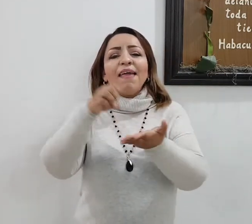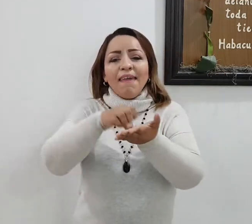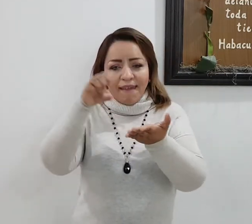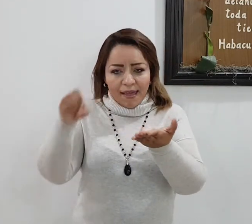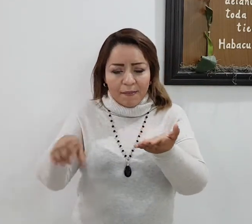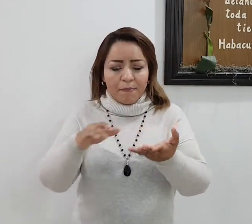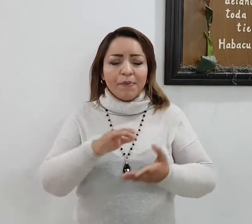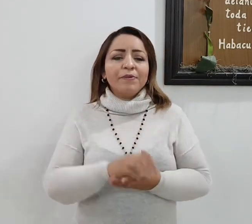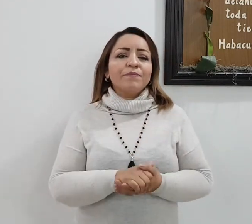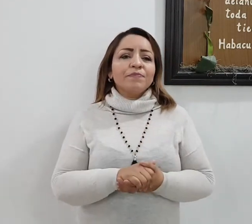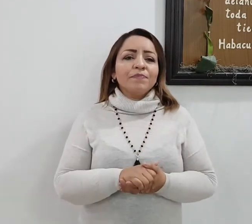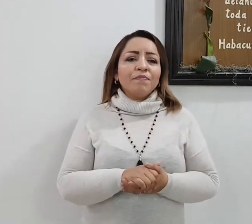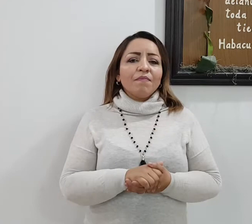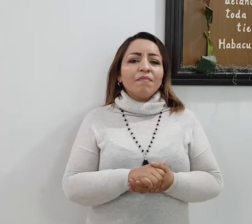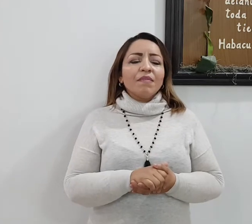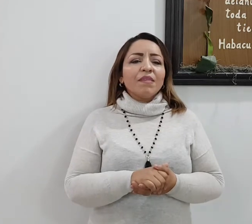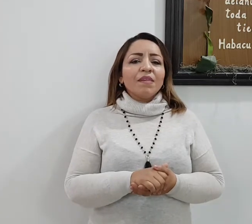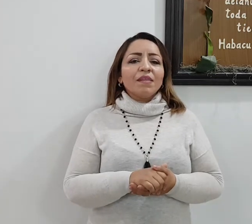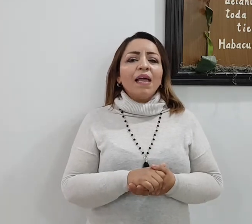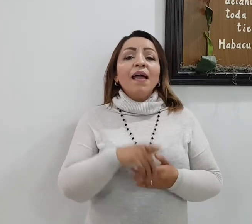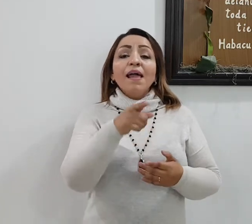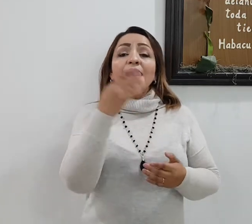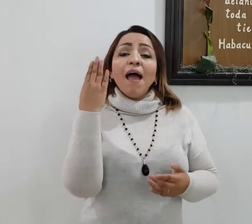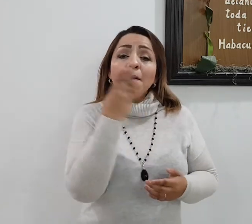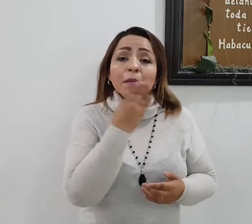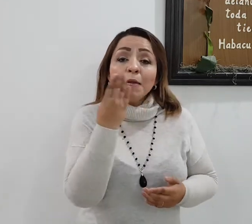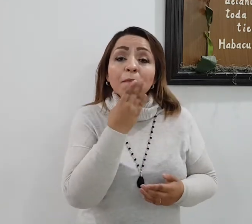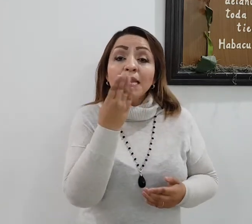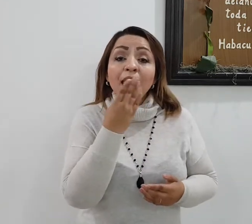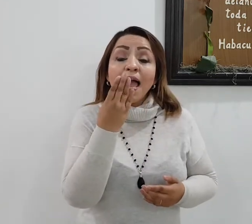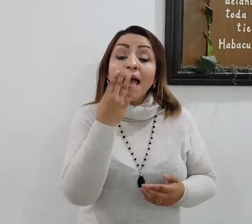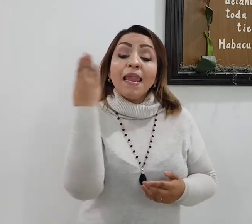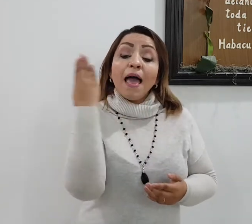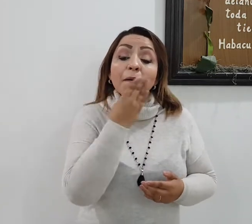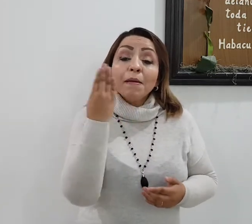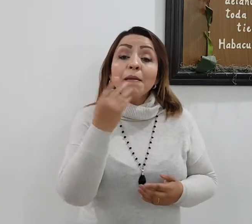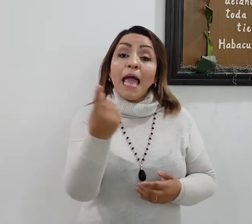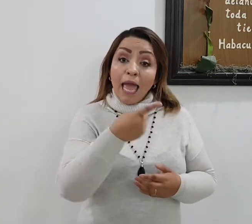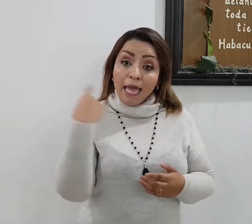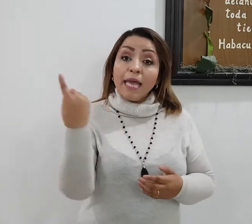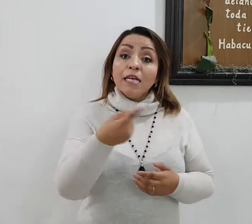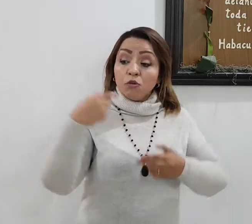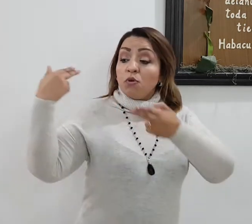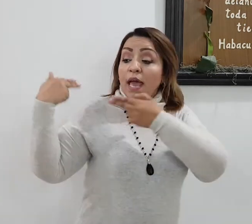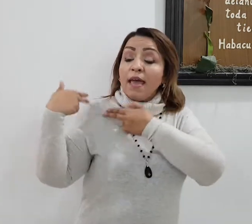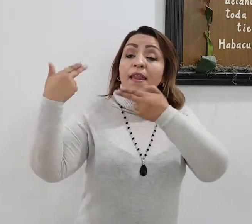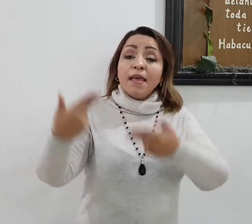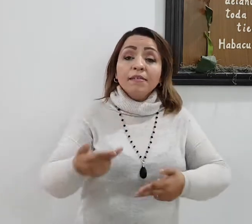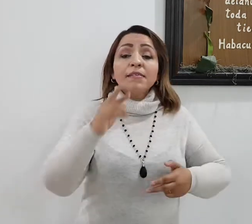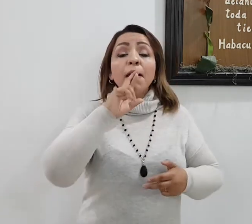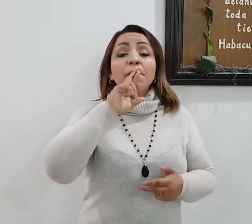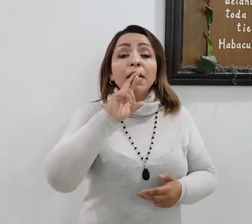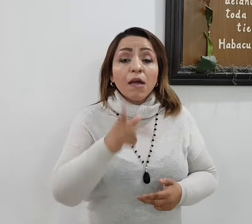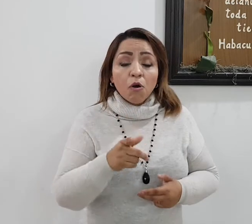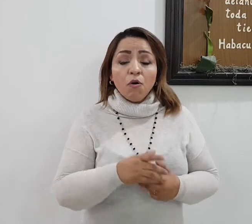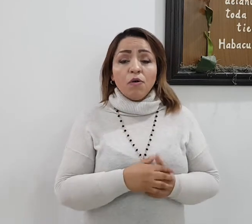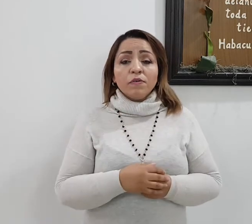aquí está una herencia mejor que la del tío rico, hermano. Y si no es su caso, reciba esta herencia. Yo no creo que haya